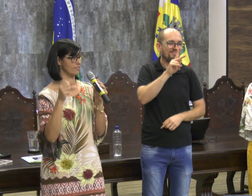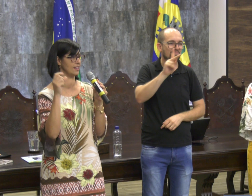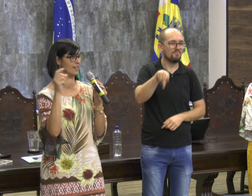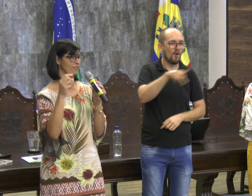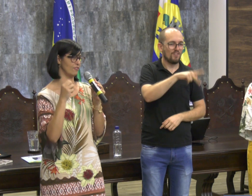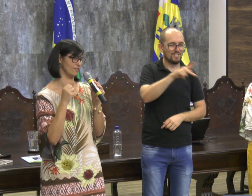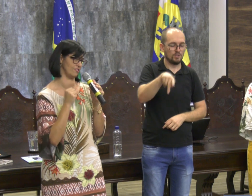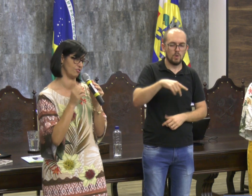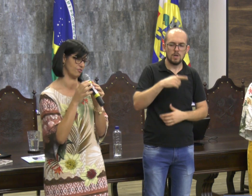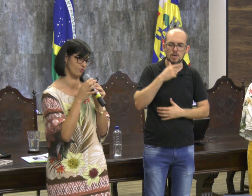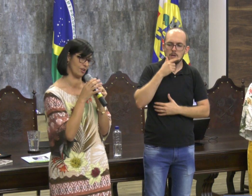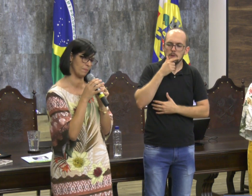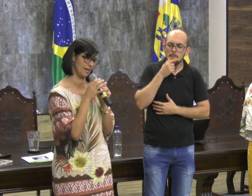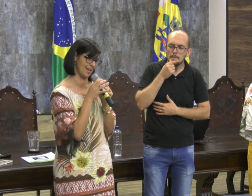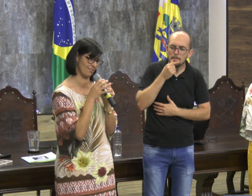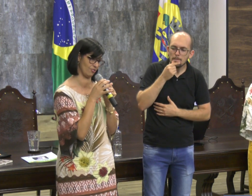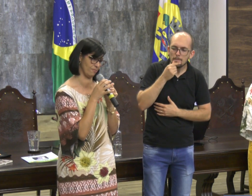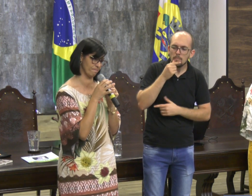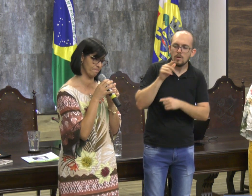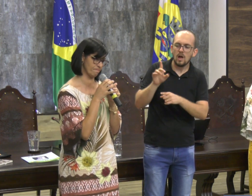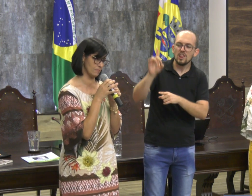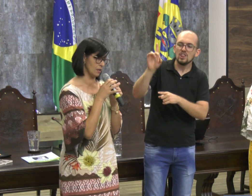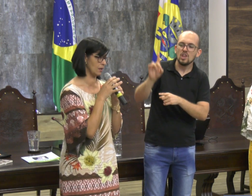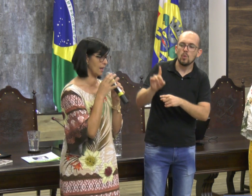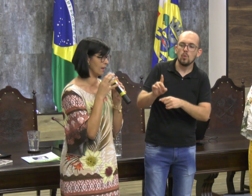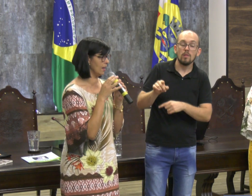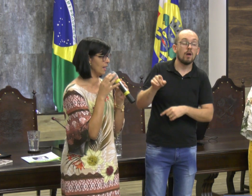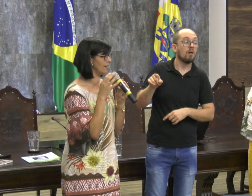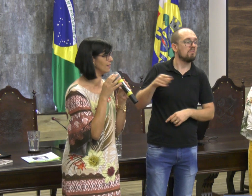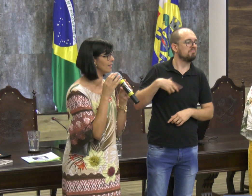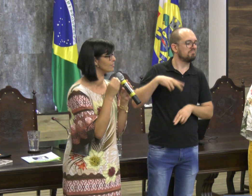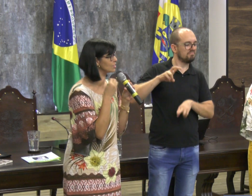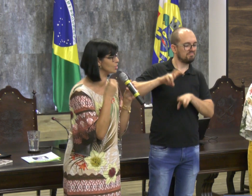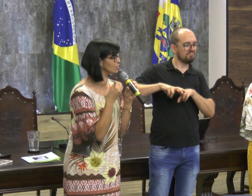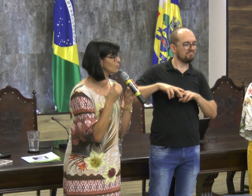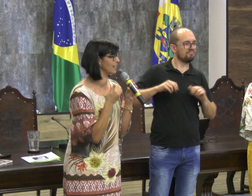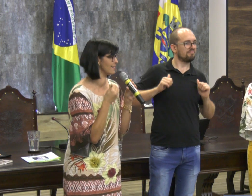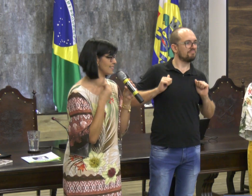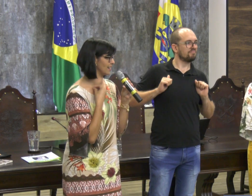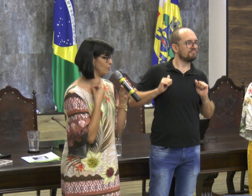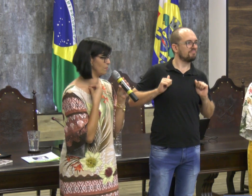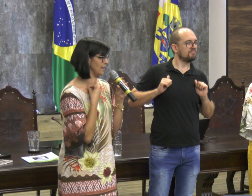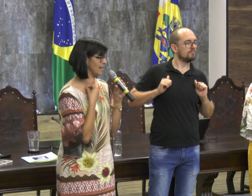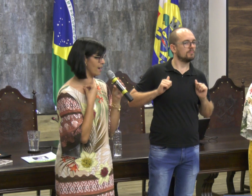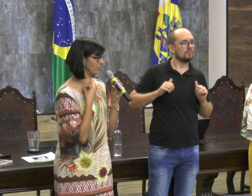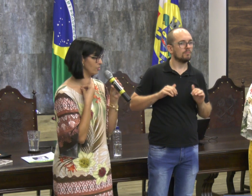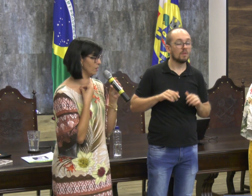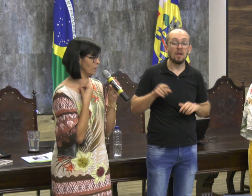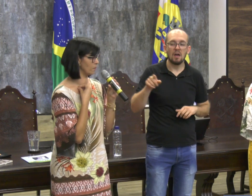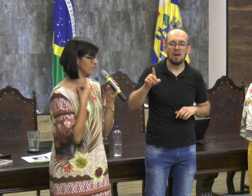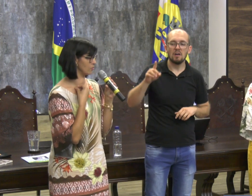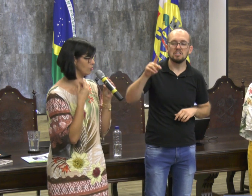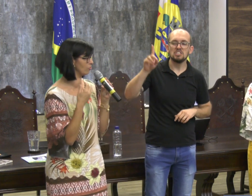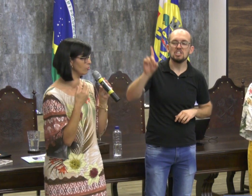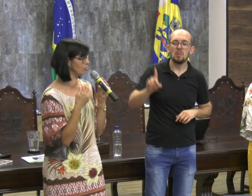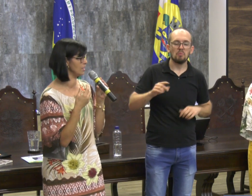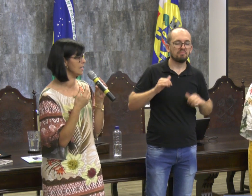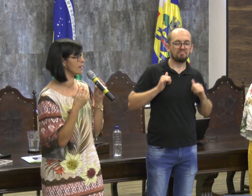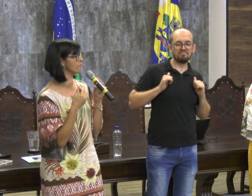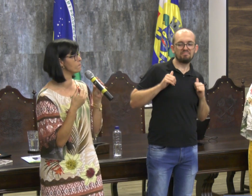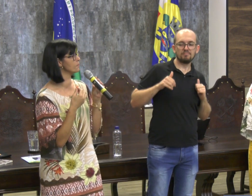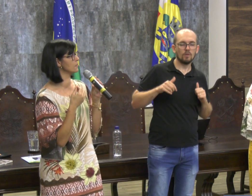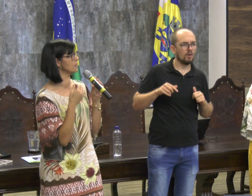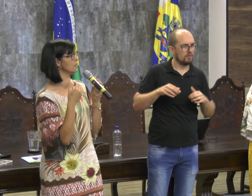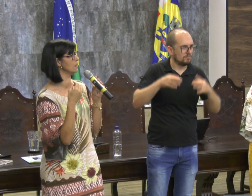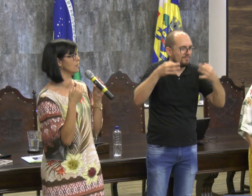para você, ele vê você gestor de gabinete, né? A gente não tem essa credibilidade, mas eu tive um